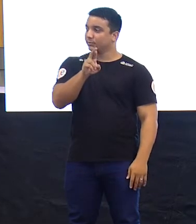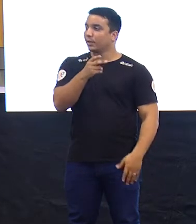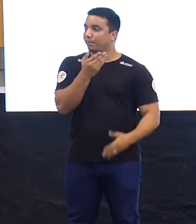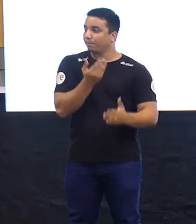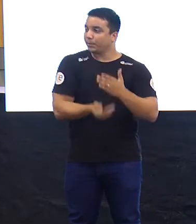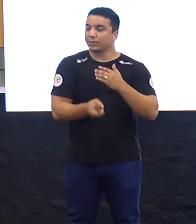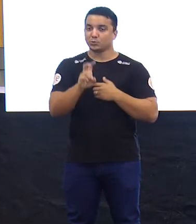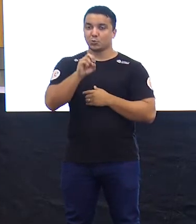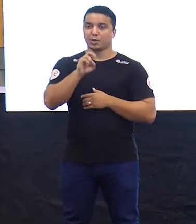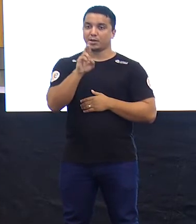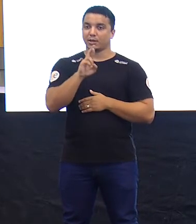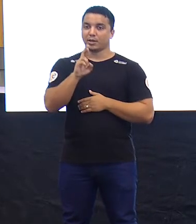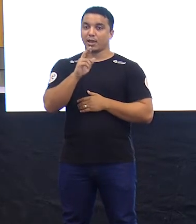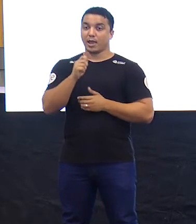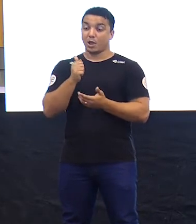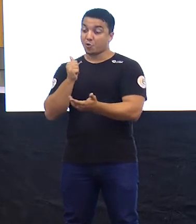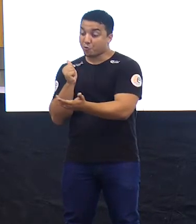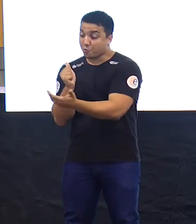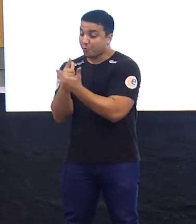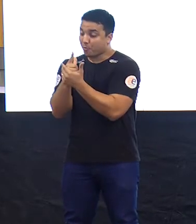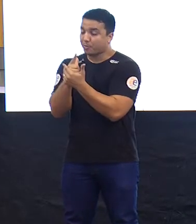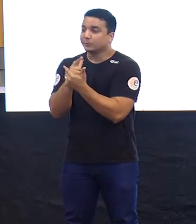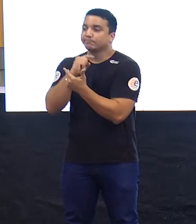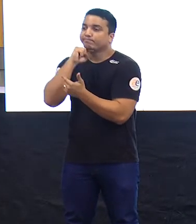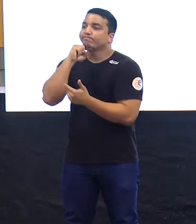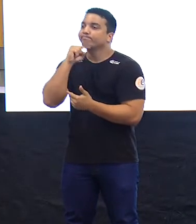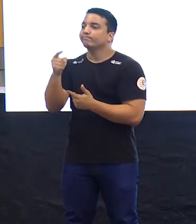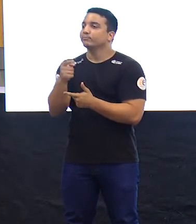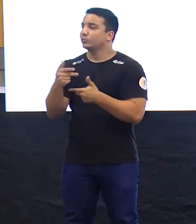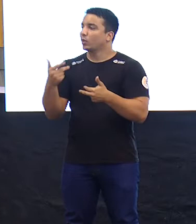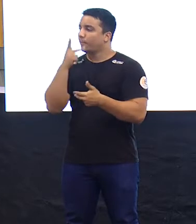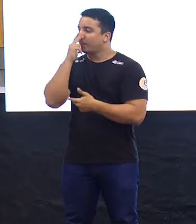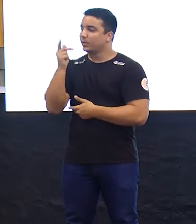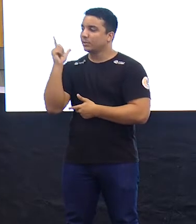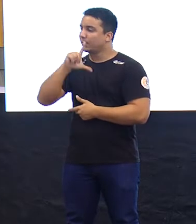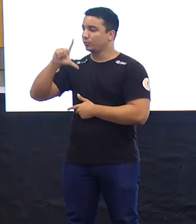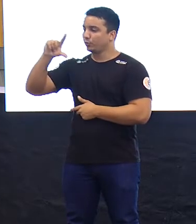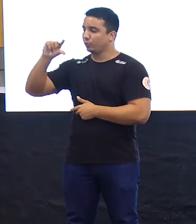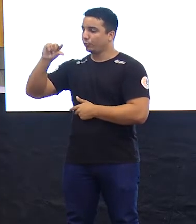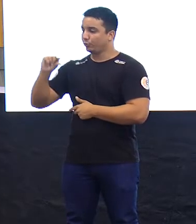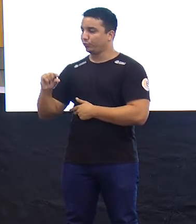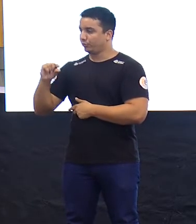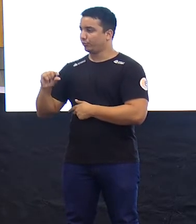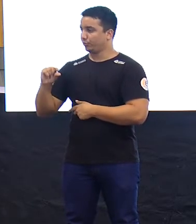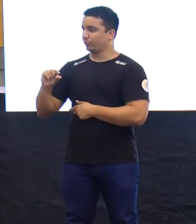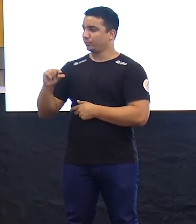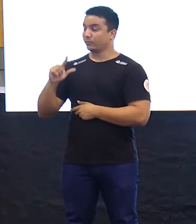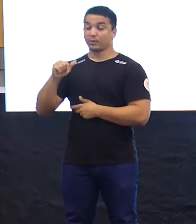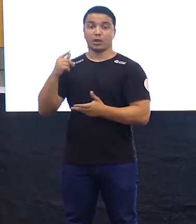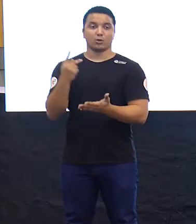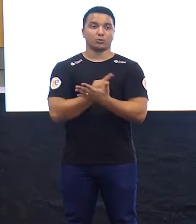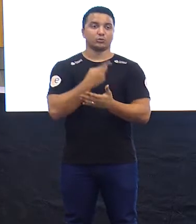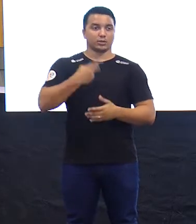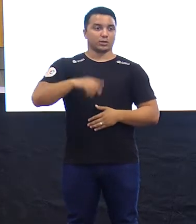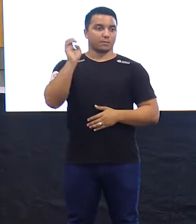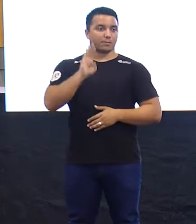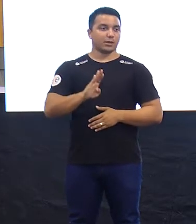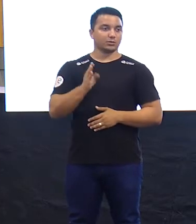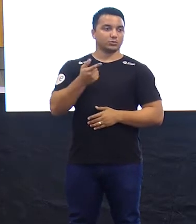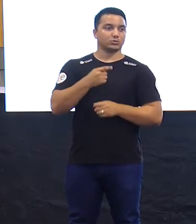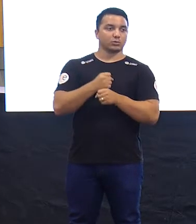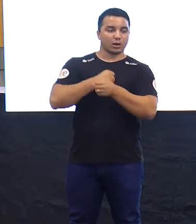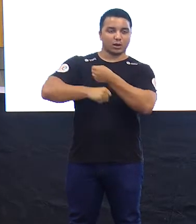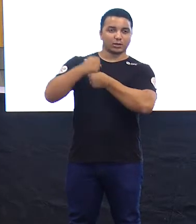o poder de compra dele diminuiu. Isso aí, inclusive, foi o que aconteceu com o Brasil dos